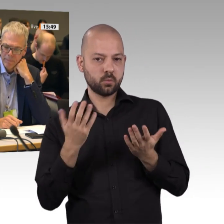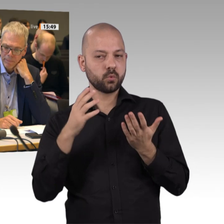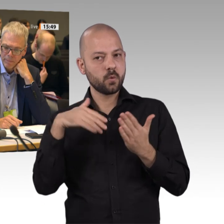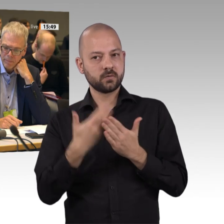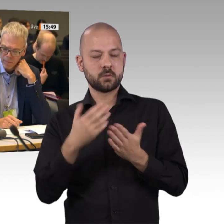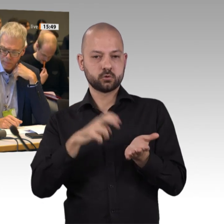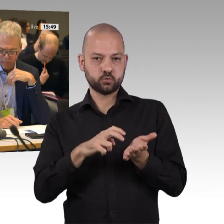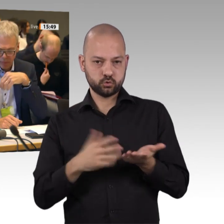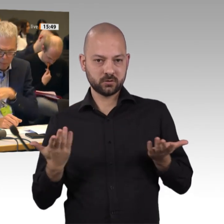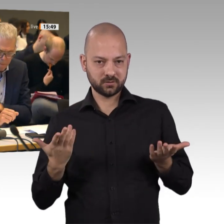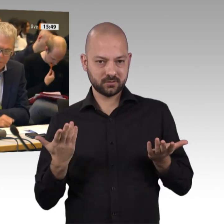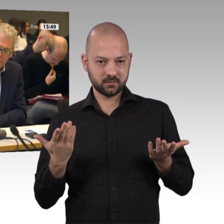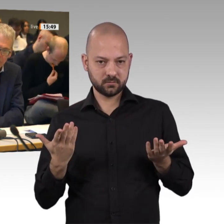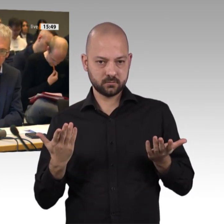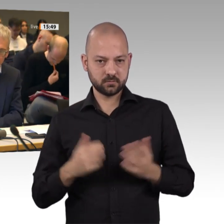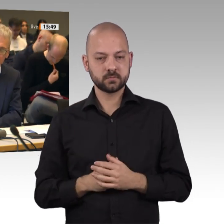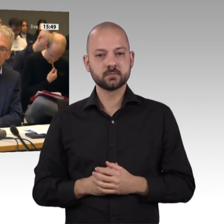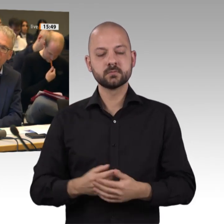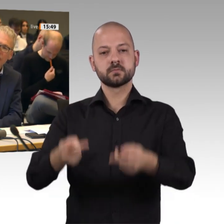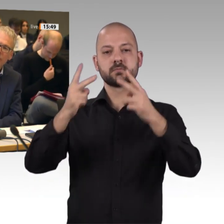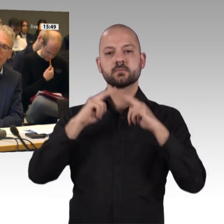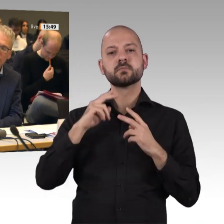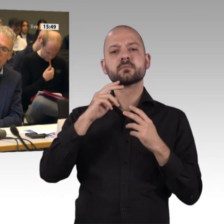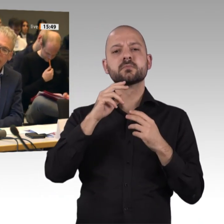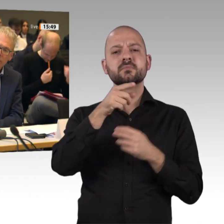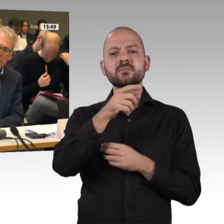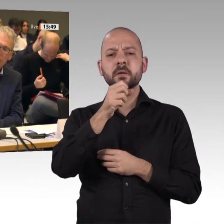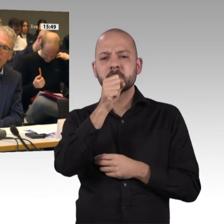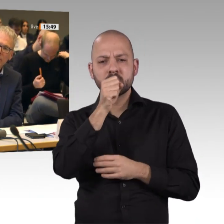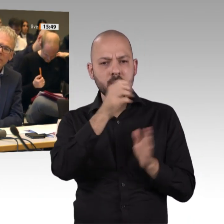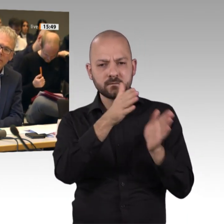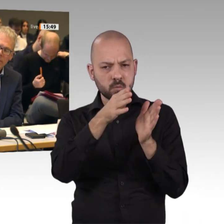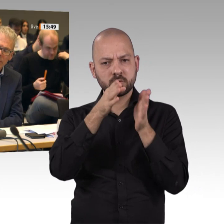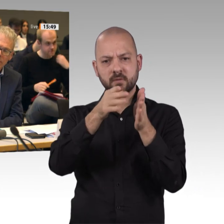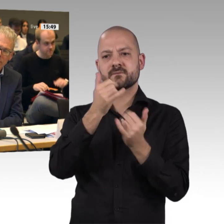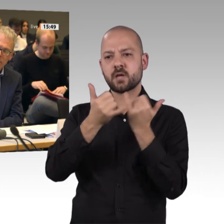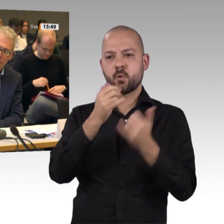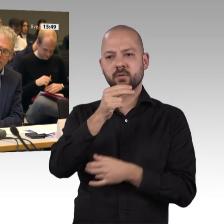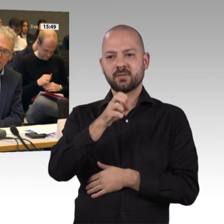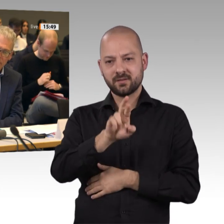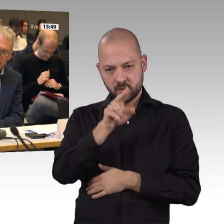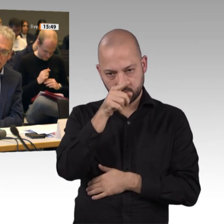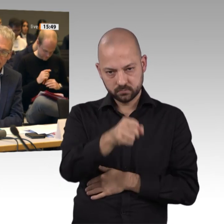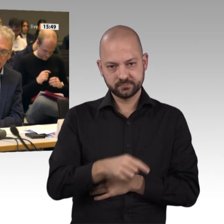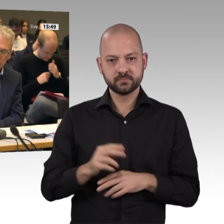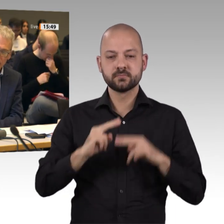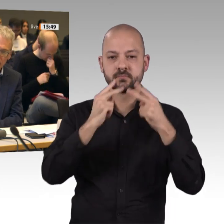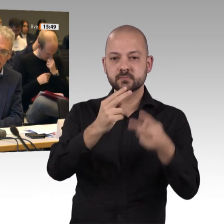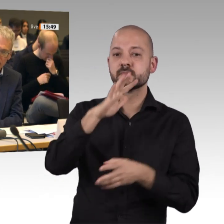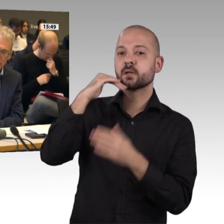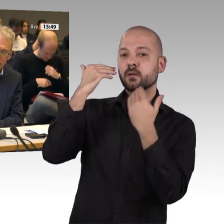Arbeitsmarktes zu erreichen. Da die Beschränkung des leistungsberechtigten Personenkreises auf Menschen mit Behinderungen, die einen Anspruch auf